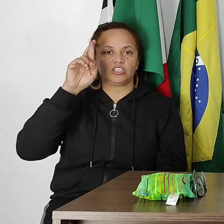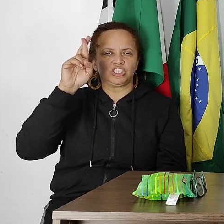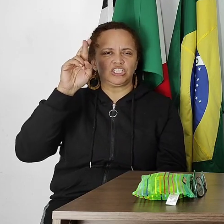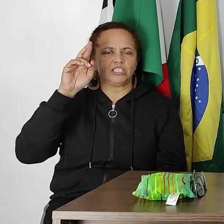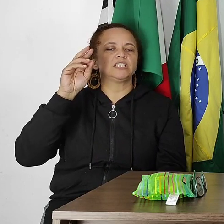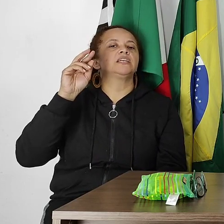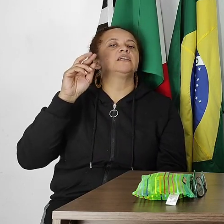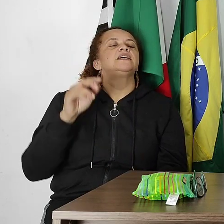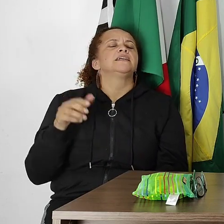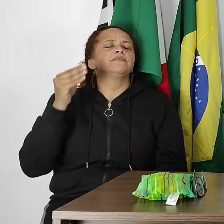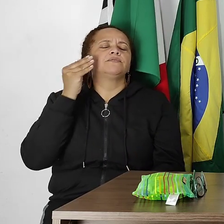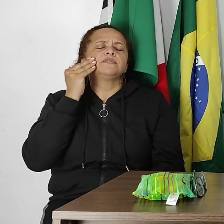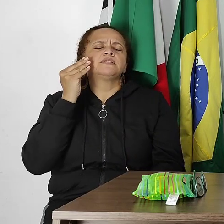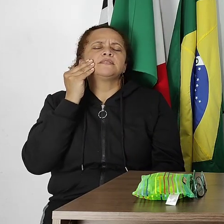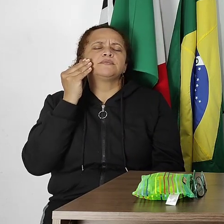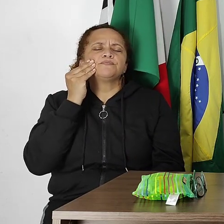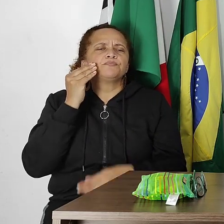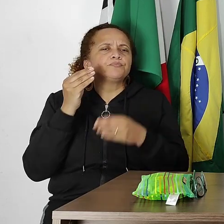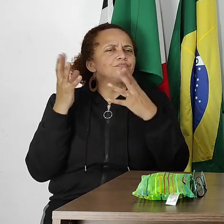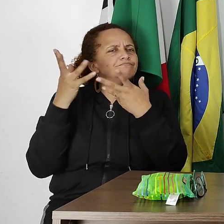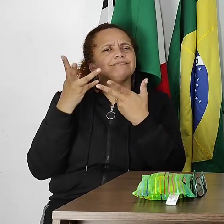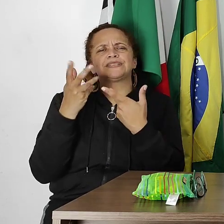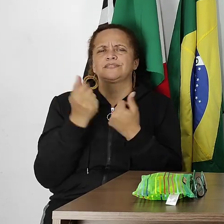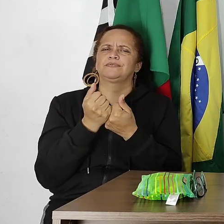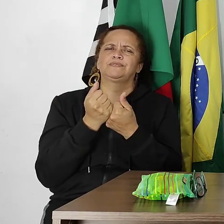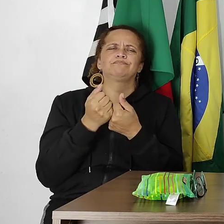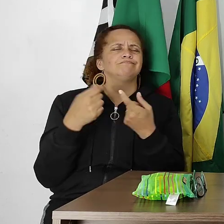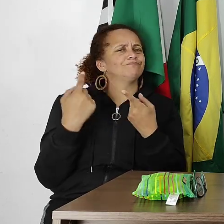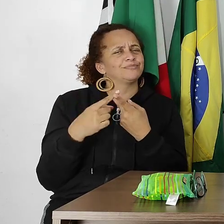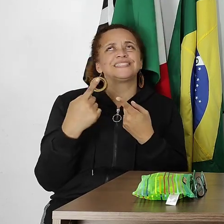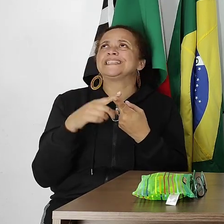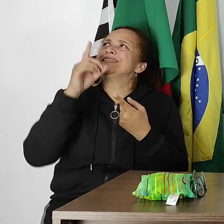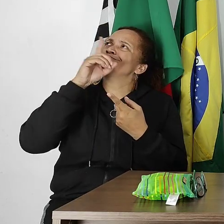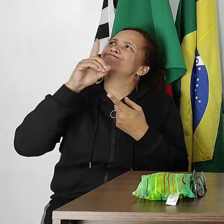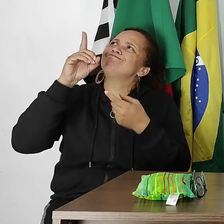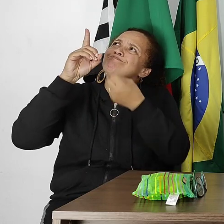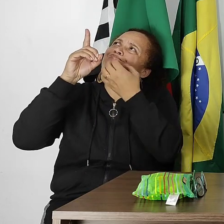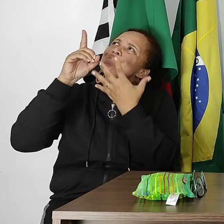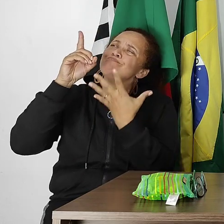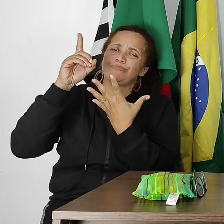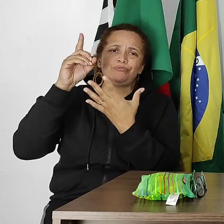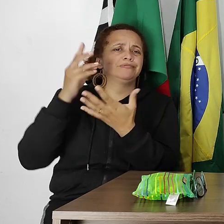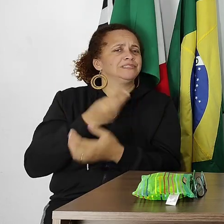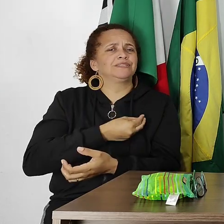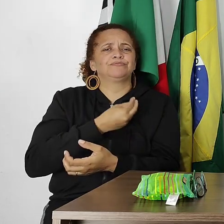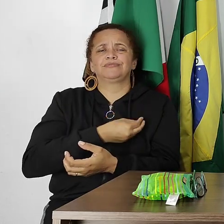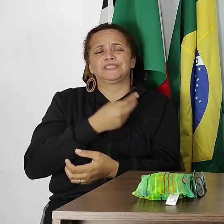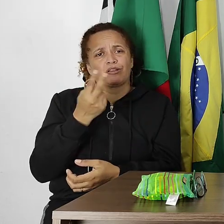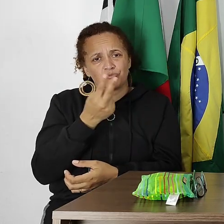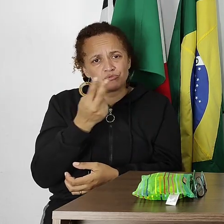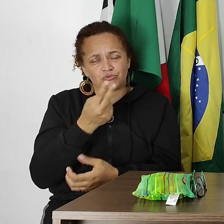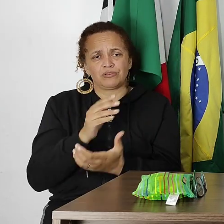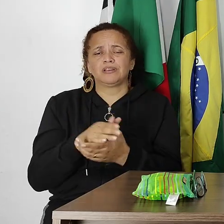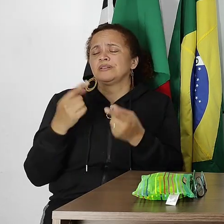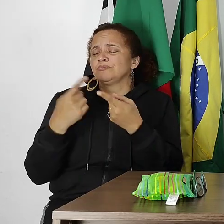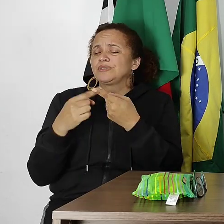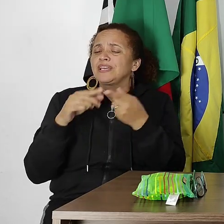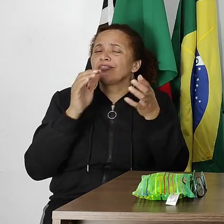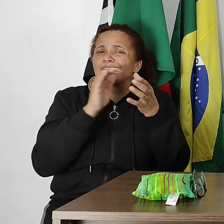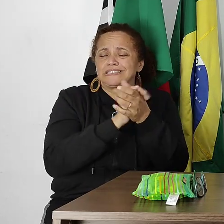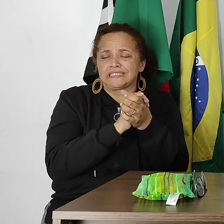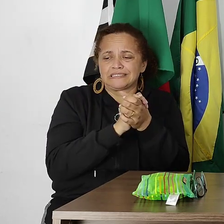lindo, Porque, gente, só Deus na vida desses dois, no caso desse casal, perdeu um filho